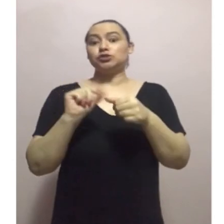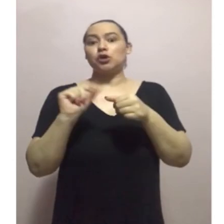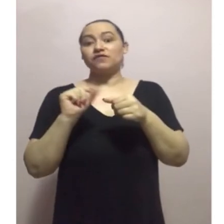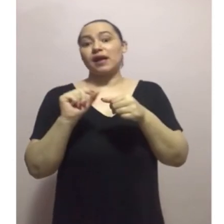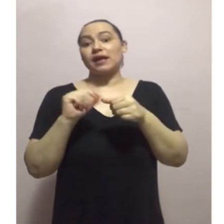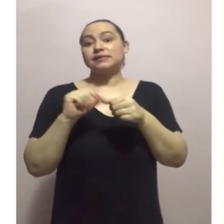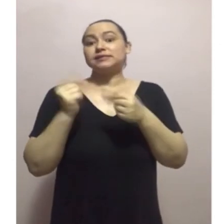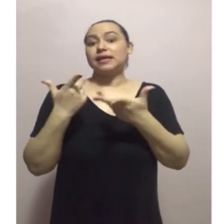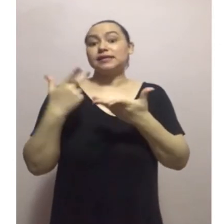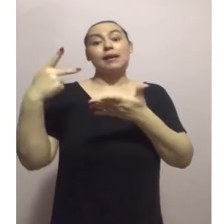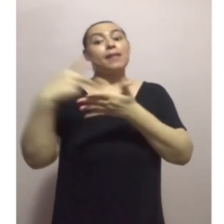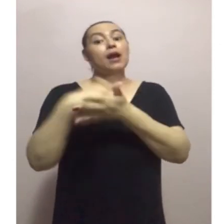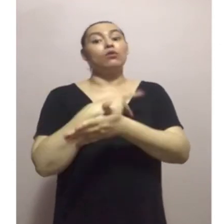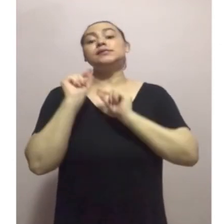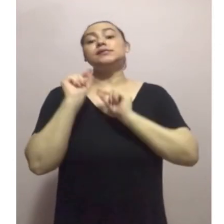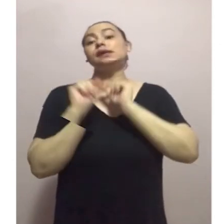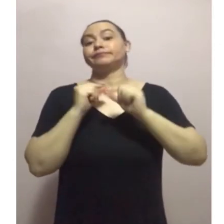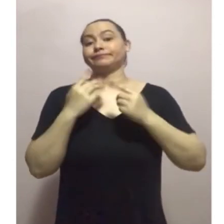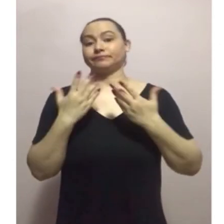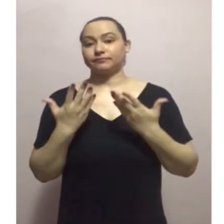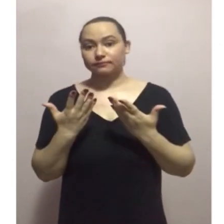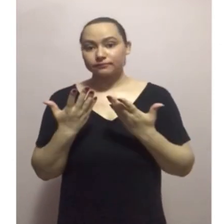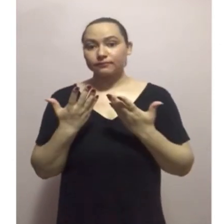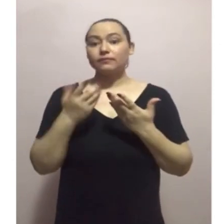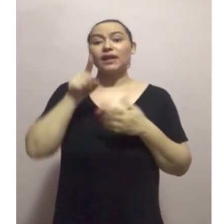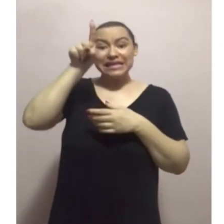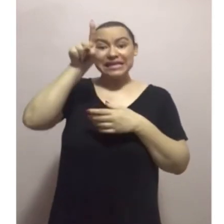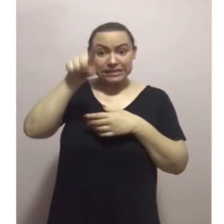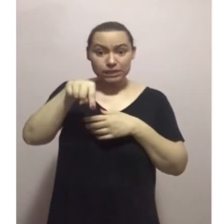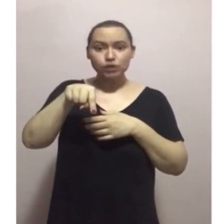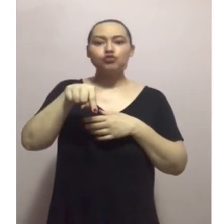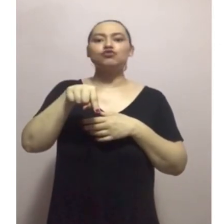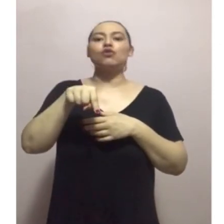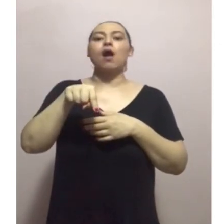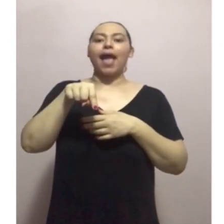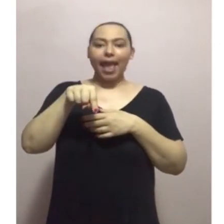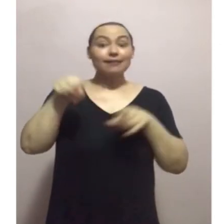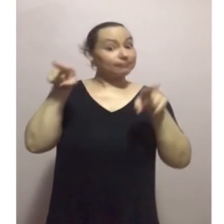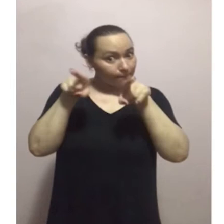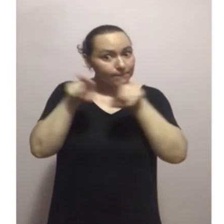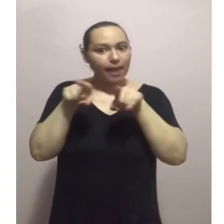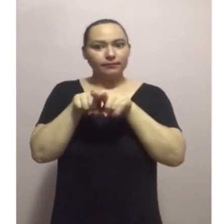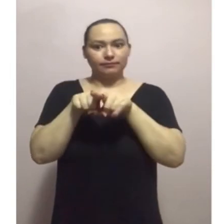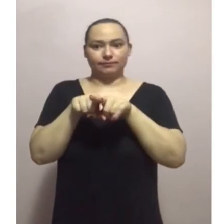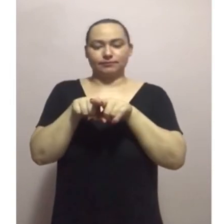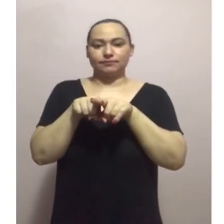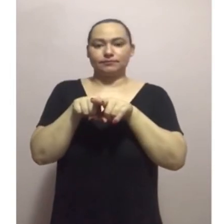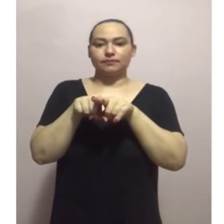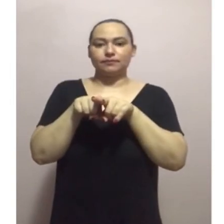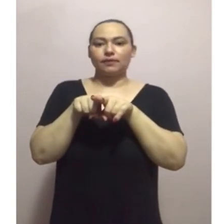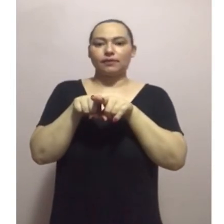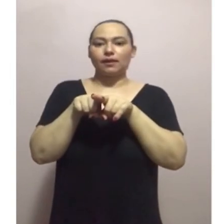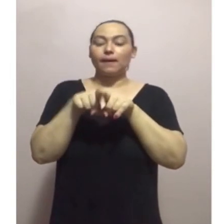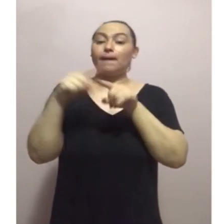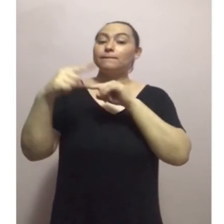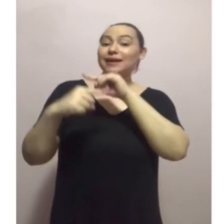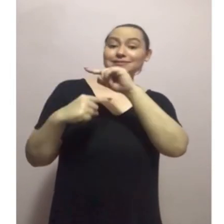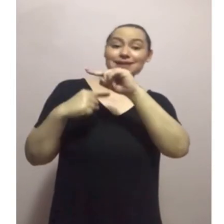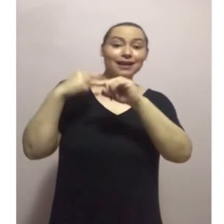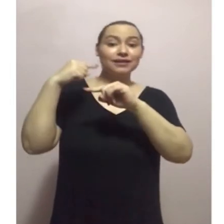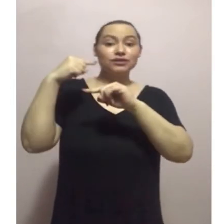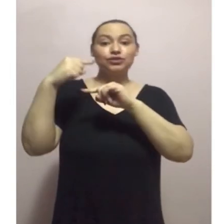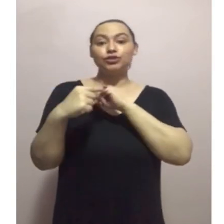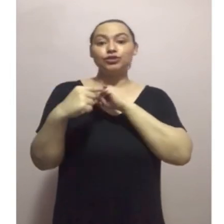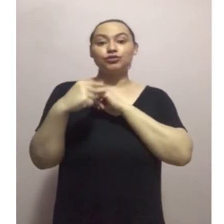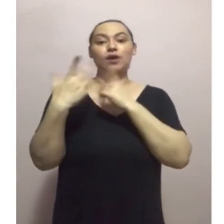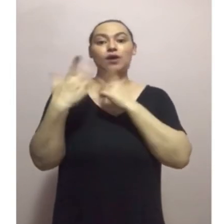fazer, né, alguma coisa acontecer. E isso foi uma das coisas também, né? E além